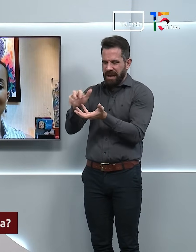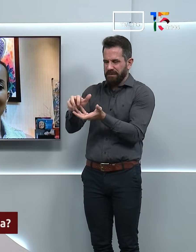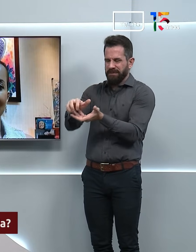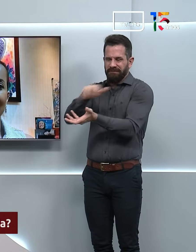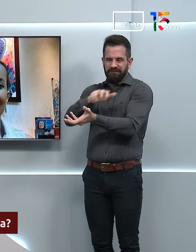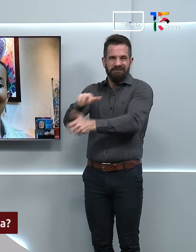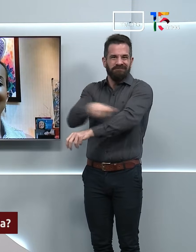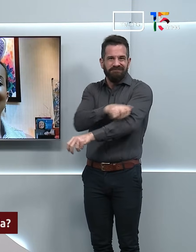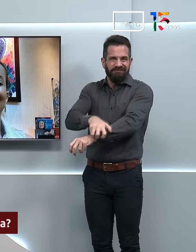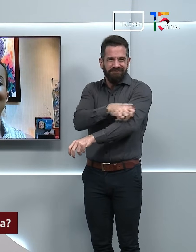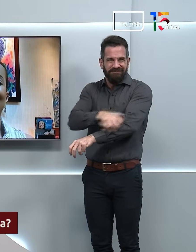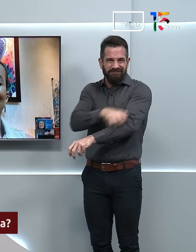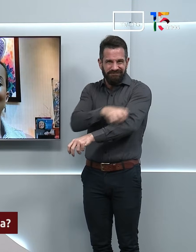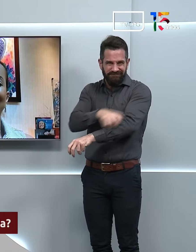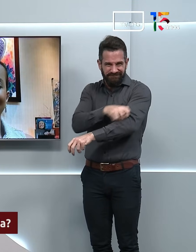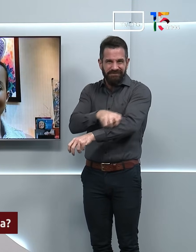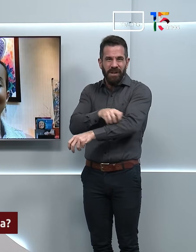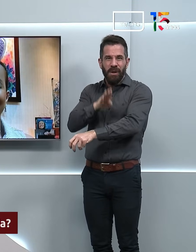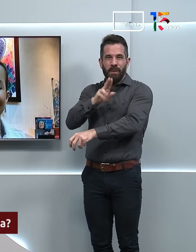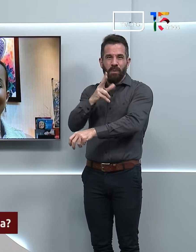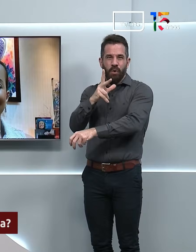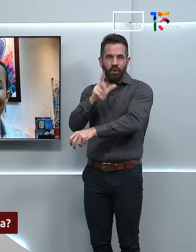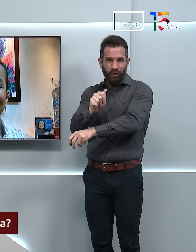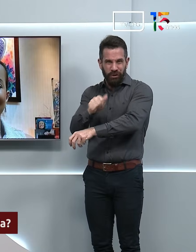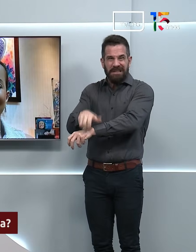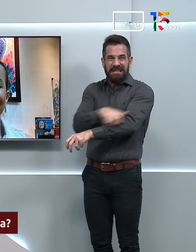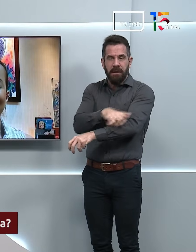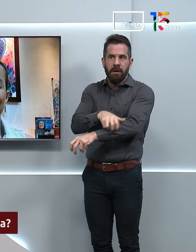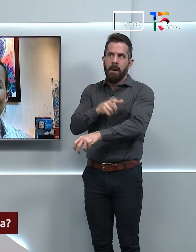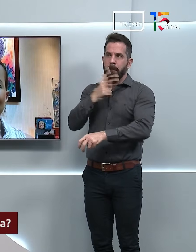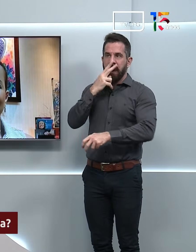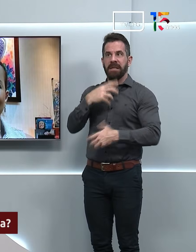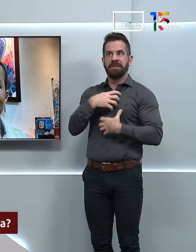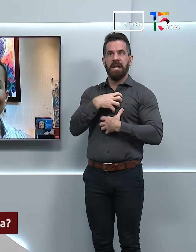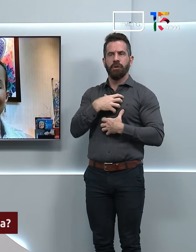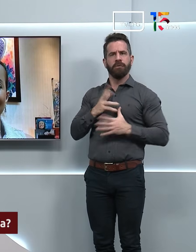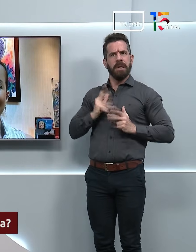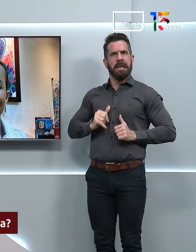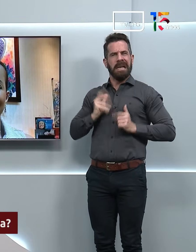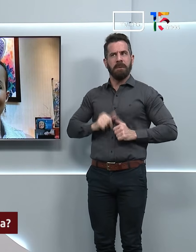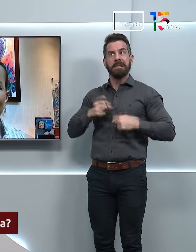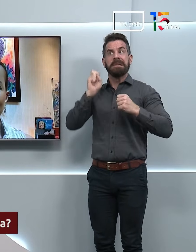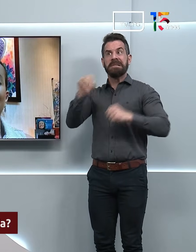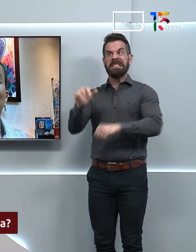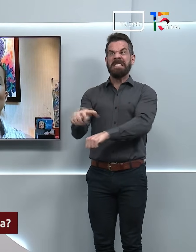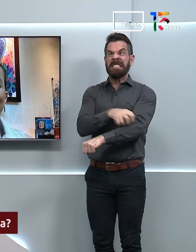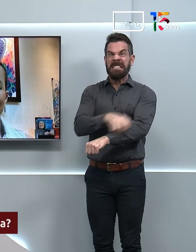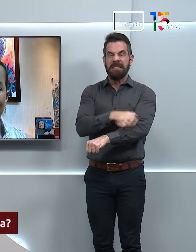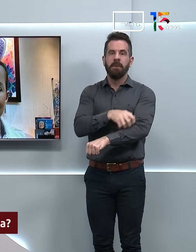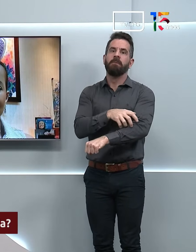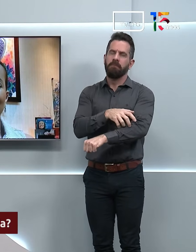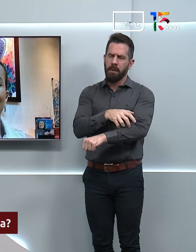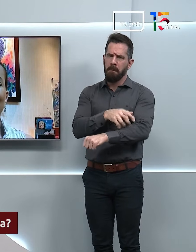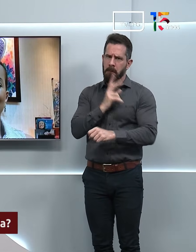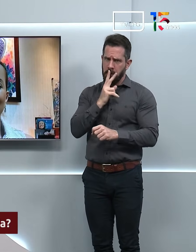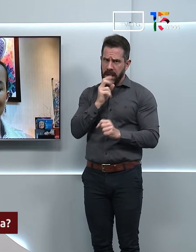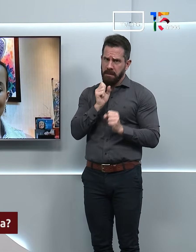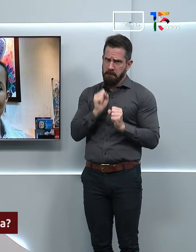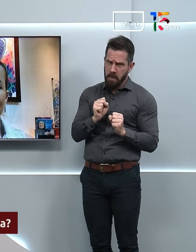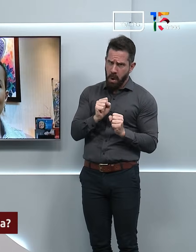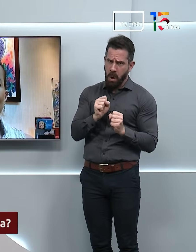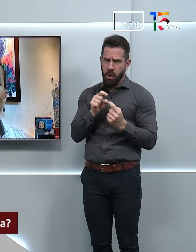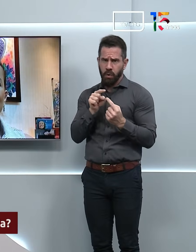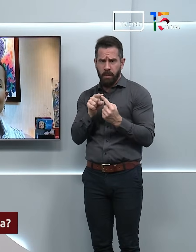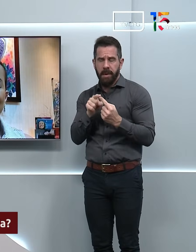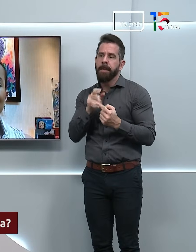gente que só se sente limpo se esfregar, né? Isso deve ser feito, ou, por exemplo, algumas regiões específicas, né? Às vezes os